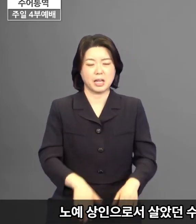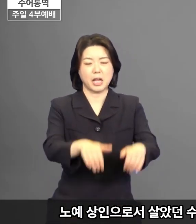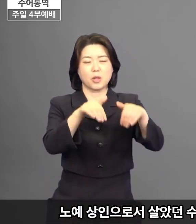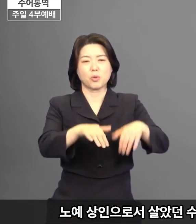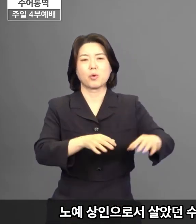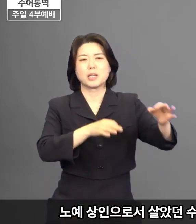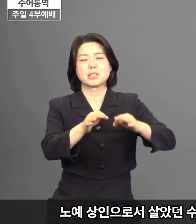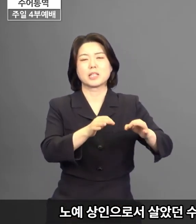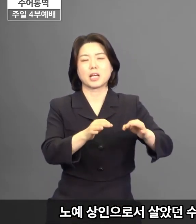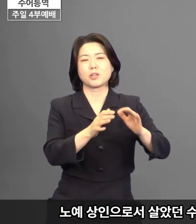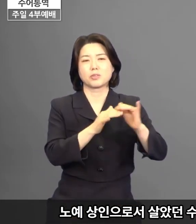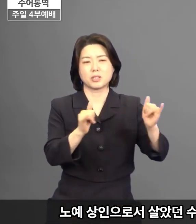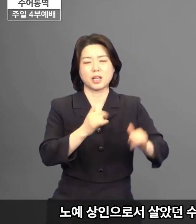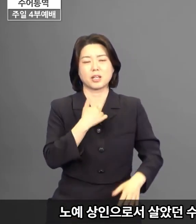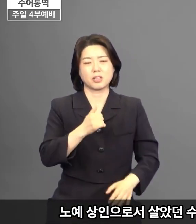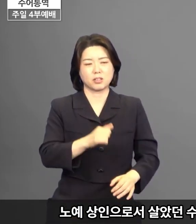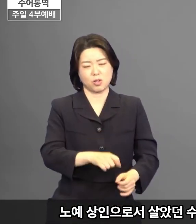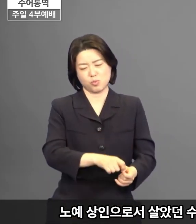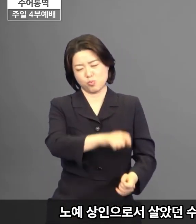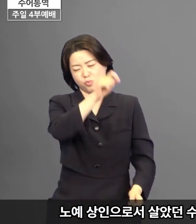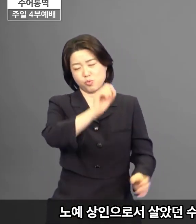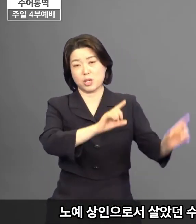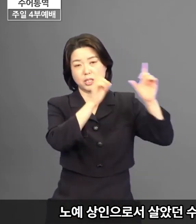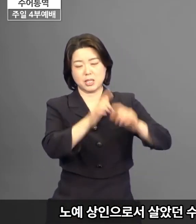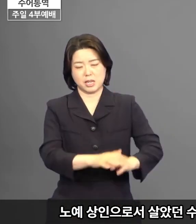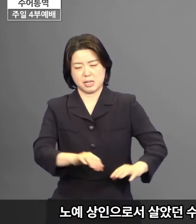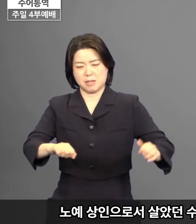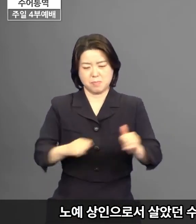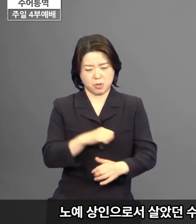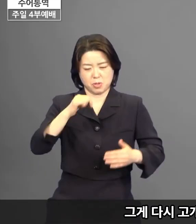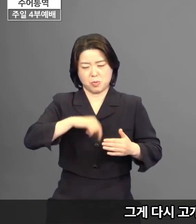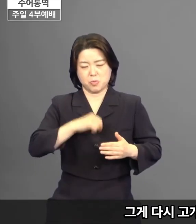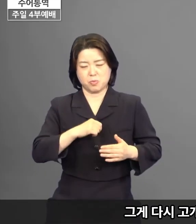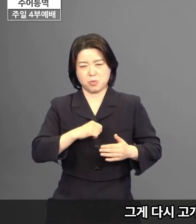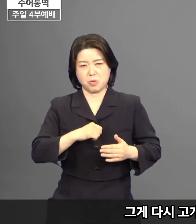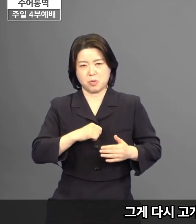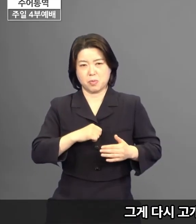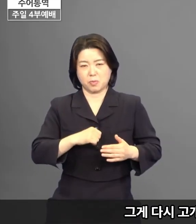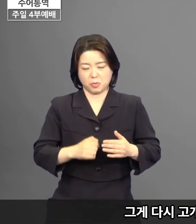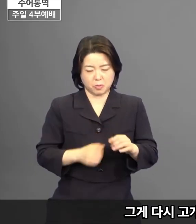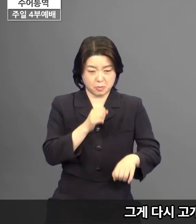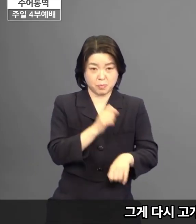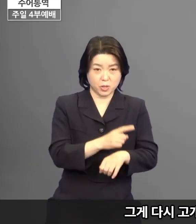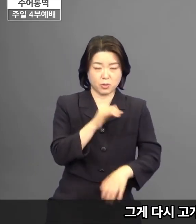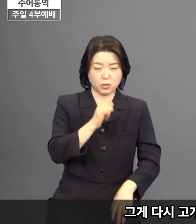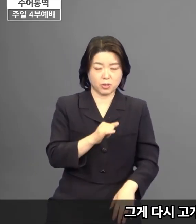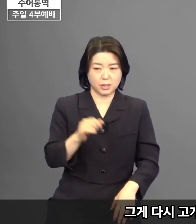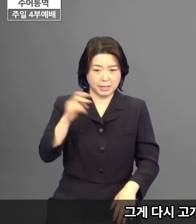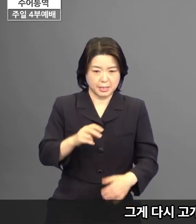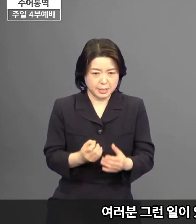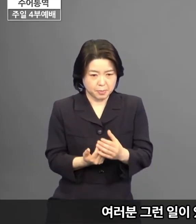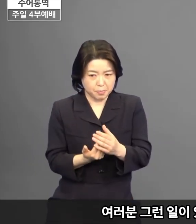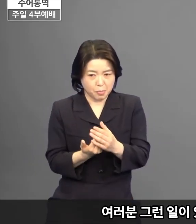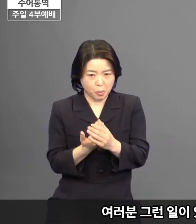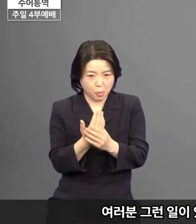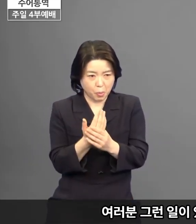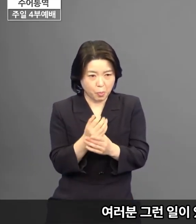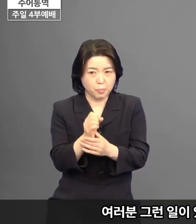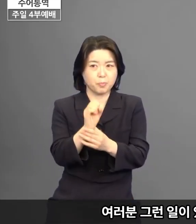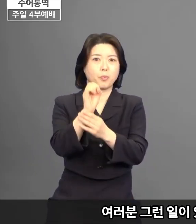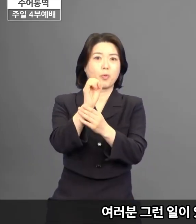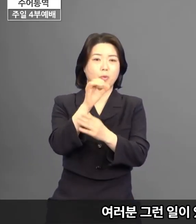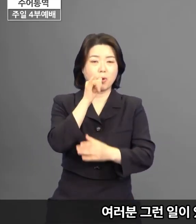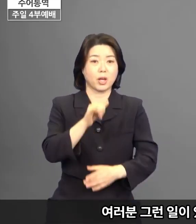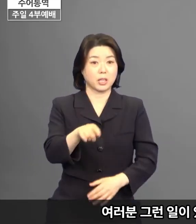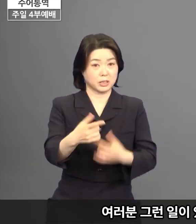상인으로서 살았던 수십 년의 세월에 그 폭력적인 기질, 그게 다시 고개를 들었다는 거예요. 여러분, 그런 일이 있어요,